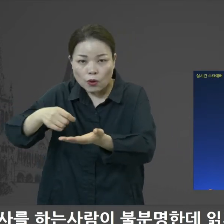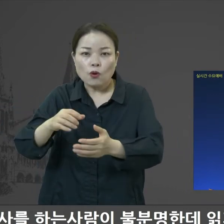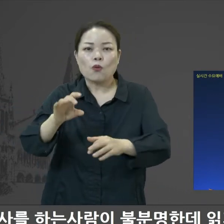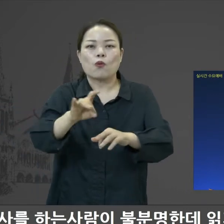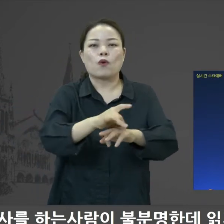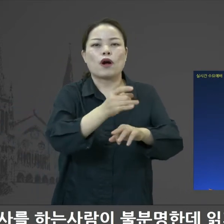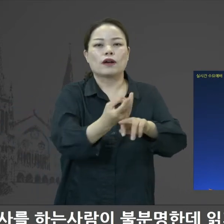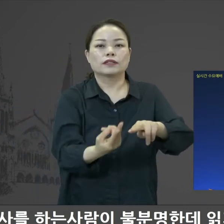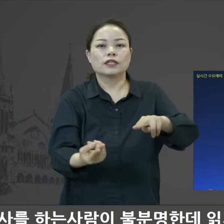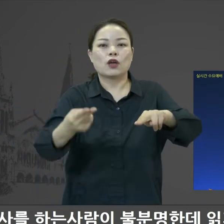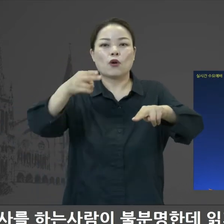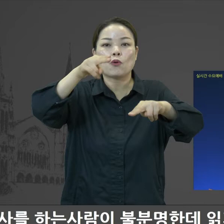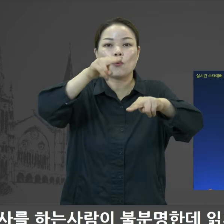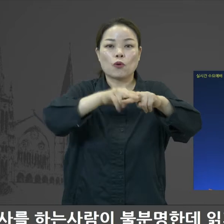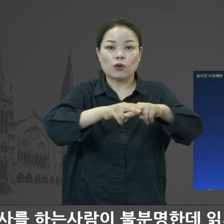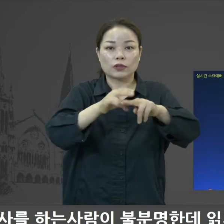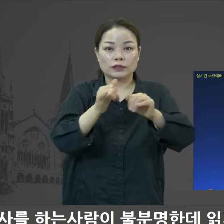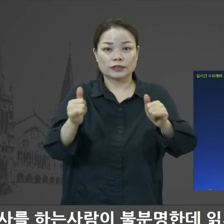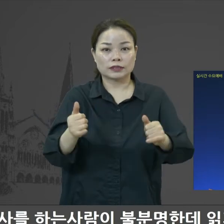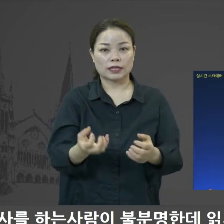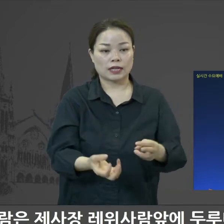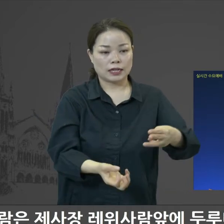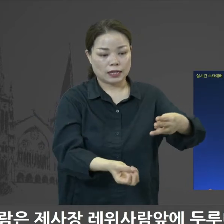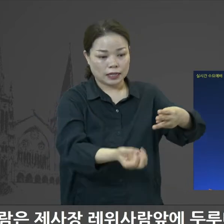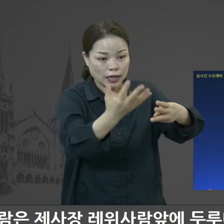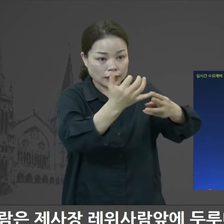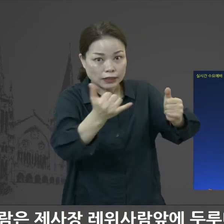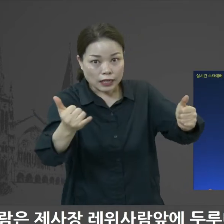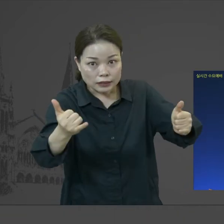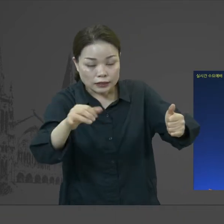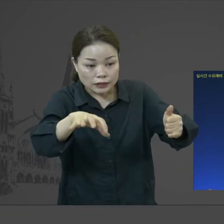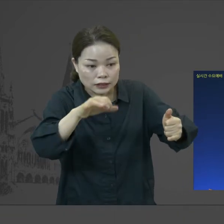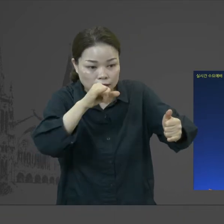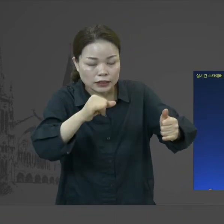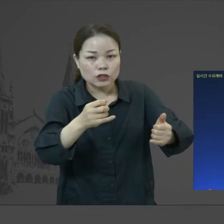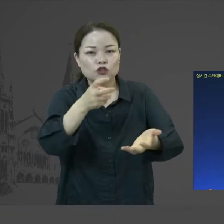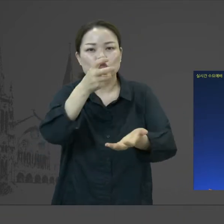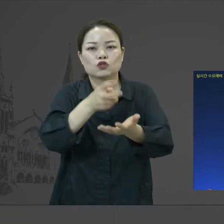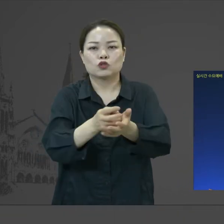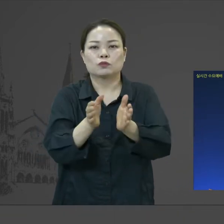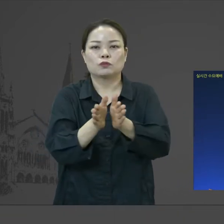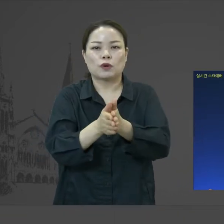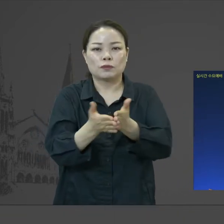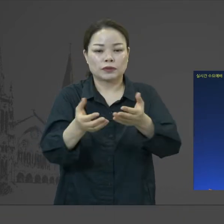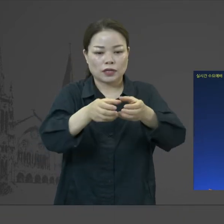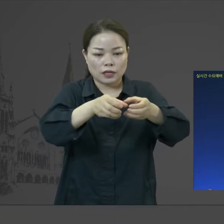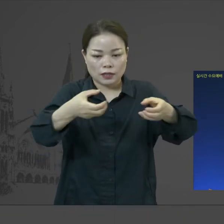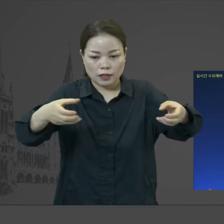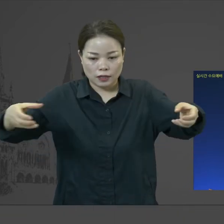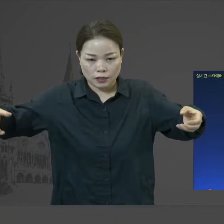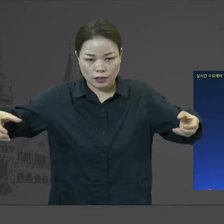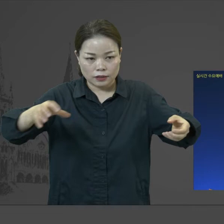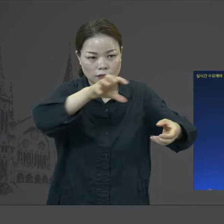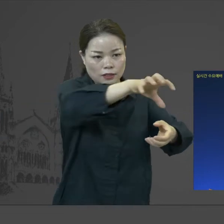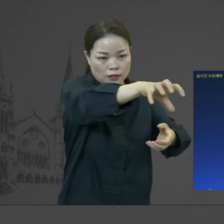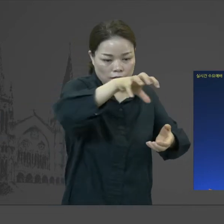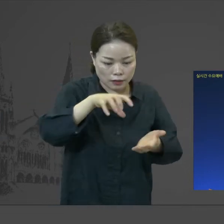왕 위에 오른 사람은 레위 사람 제사장 앞에 보관되어 있는 이 율법책을 두루마리에 옮겨 적어.